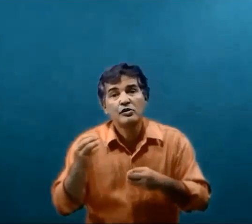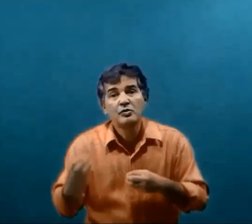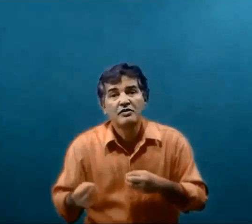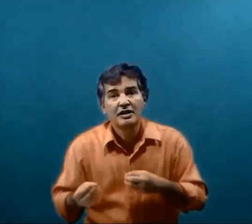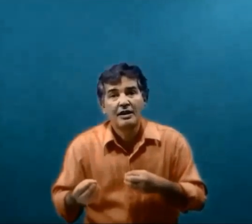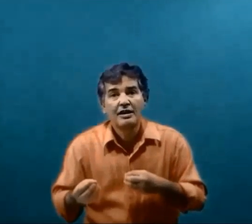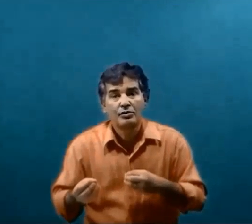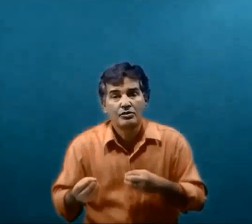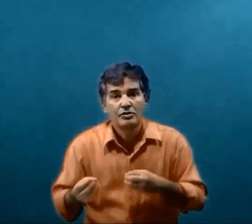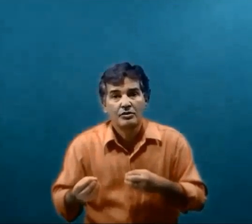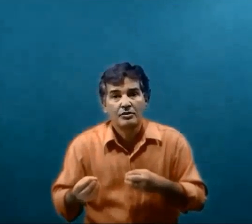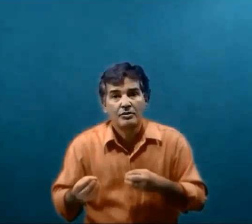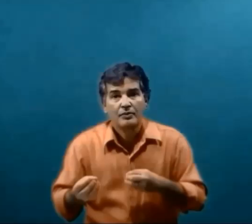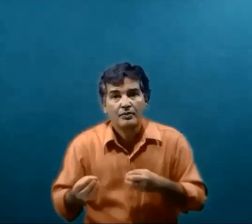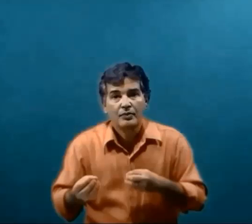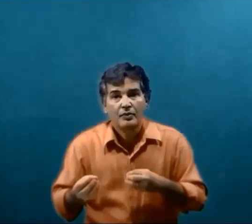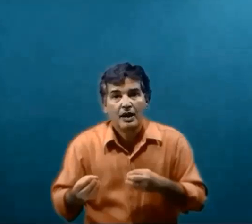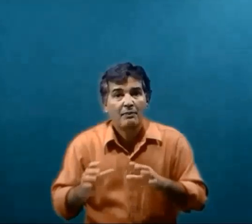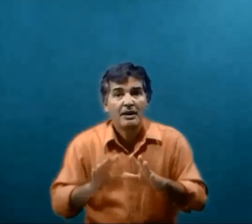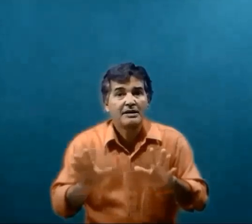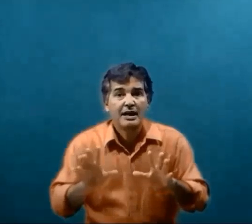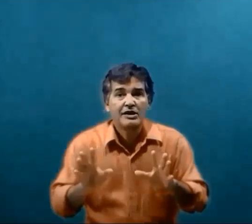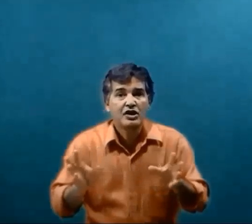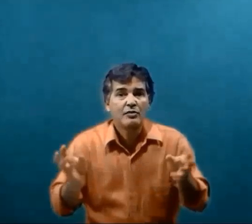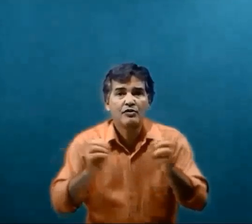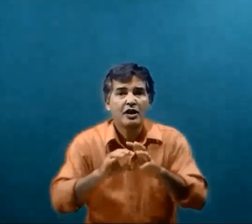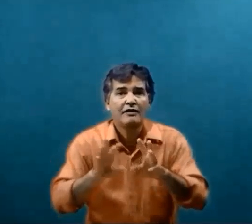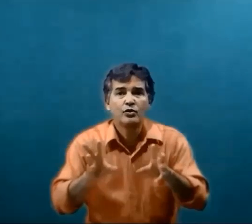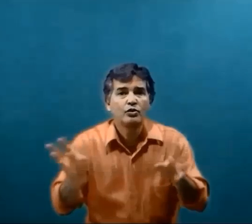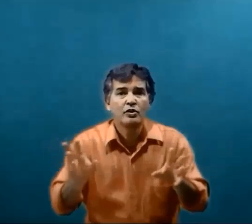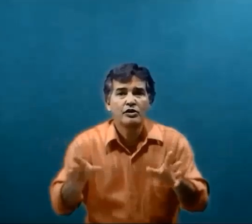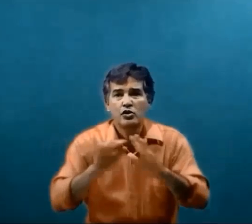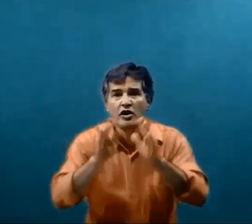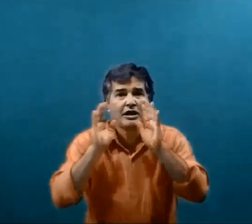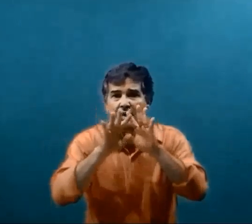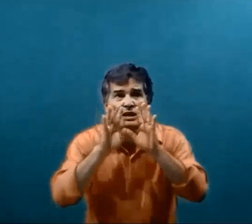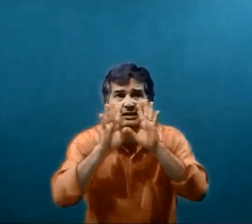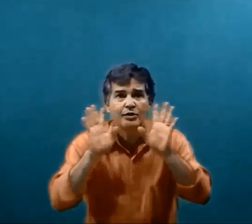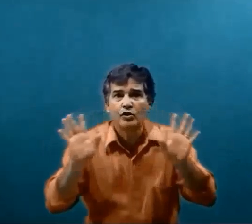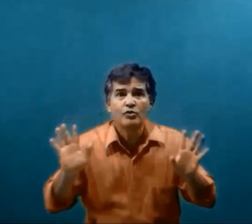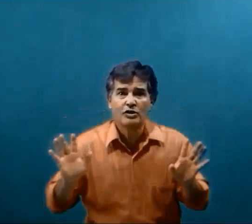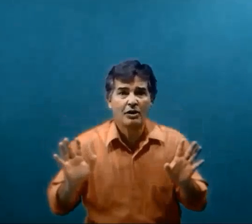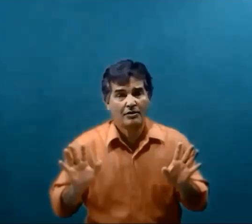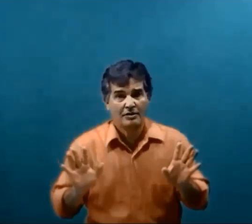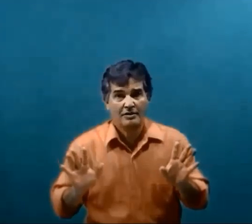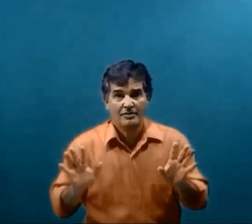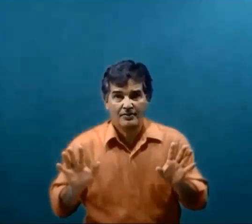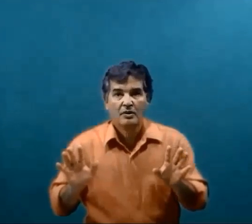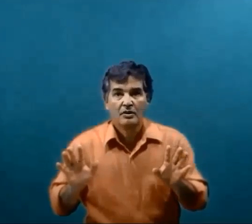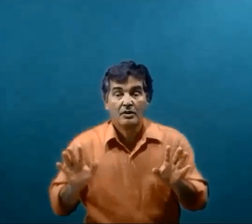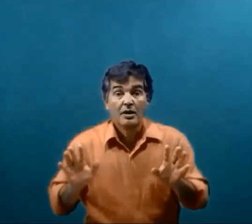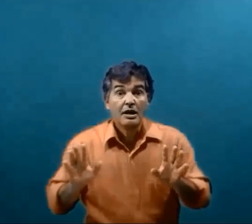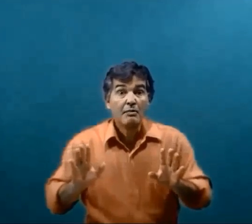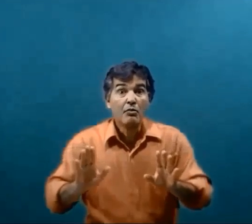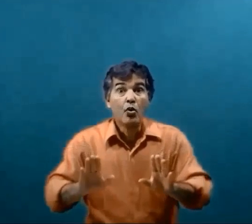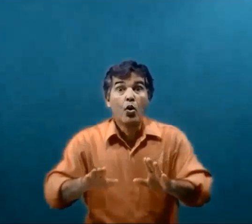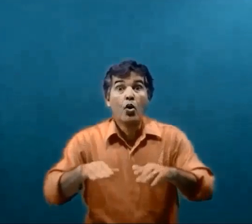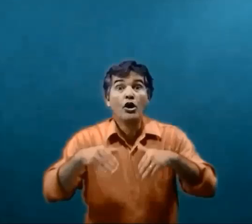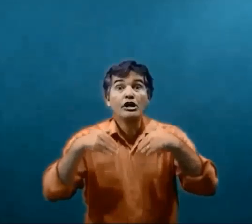dos bivitelinos. Apenas era gêmeo, ficava tudo num canto só e que tinha que ser todo mundo igual. E